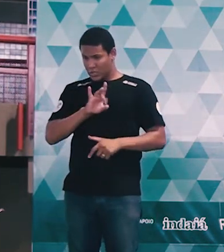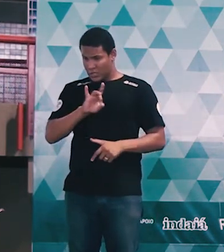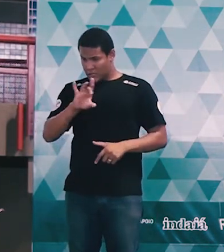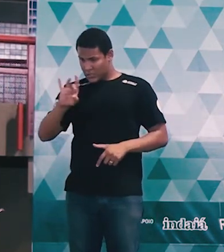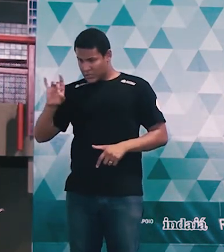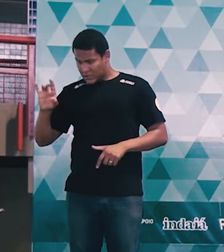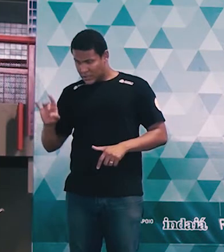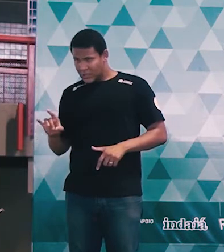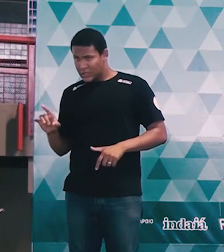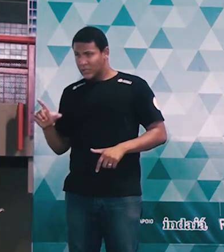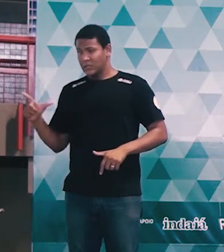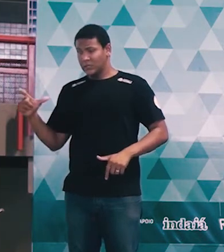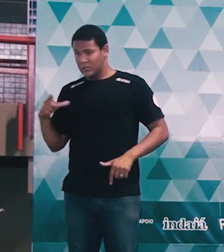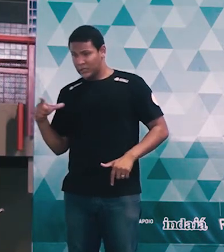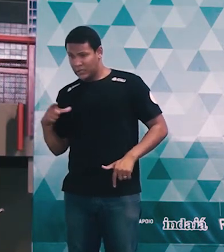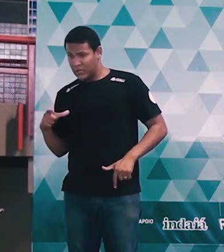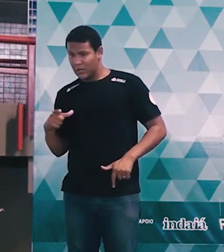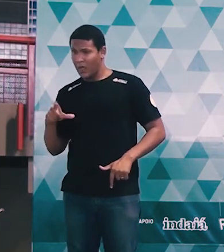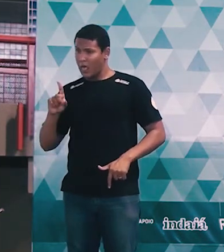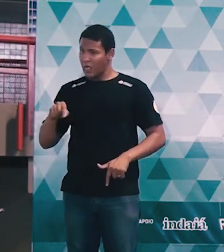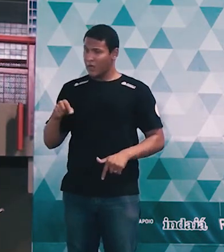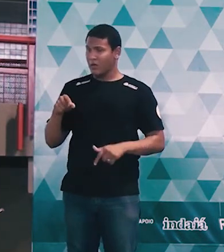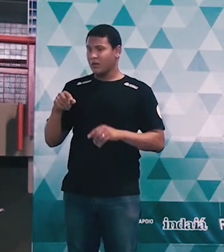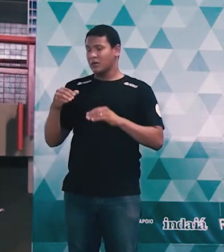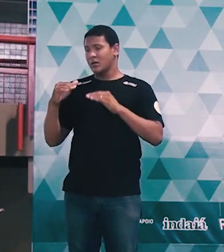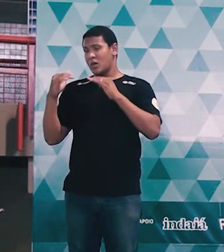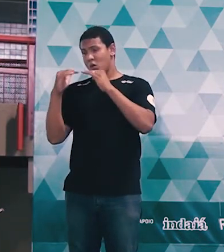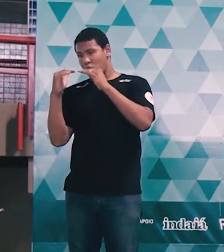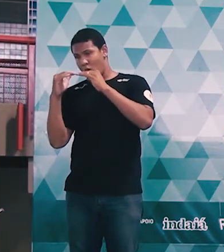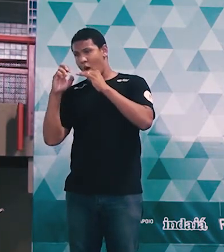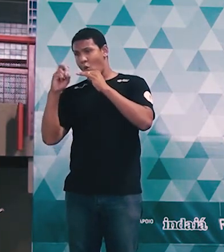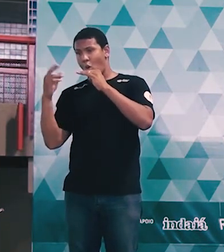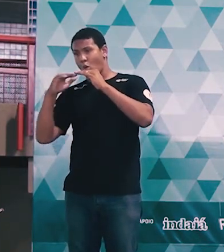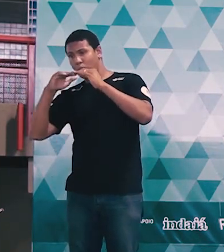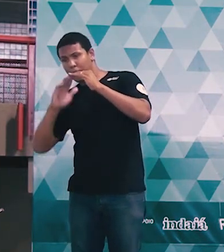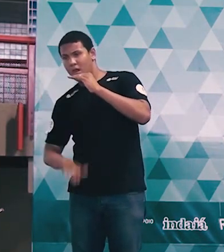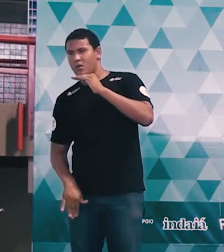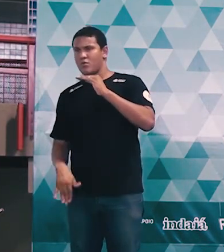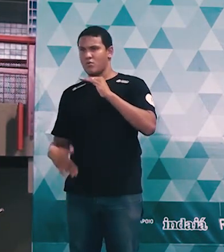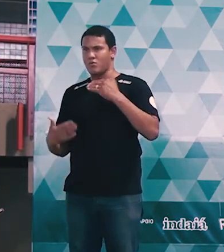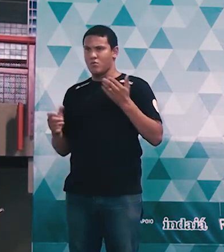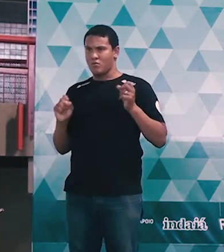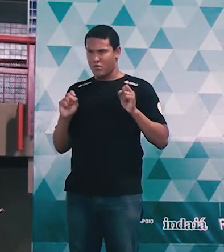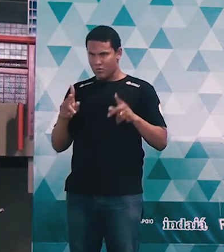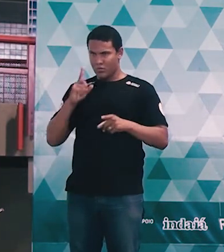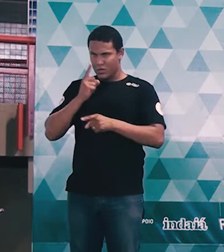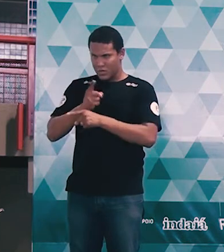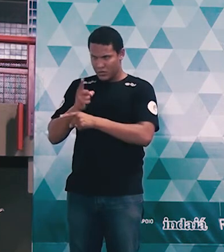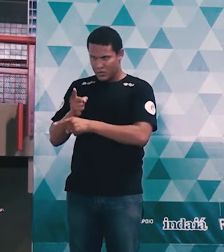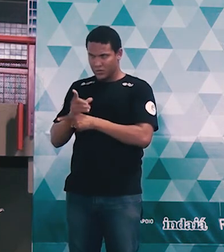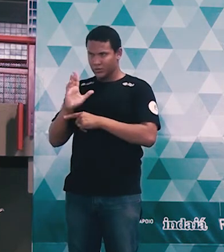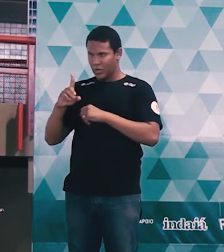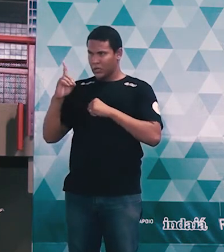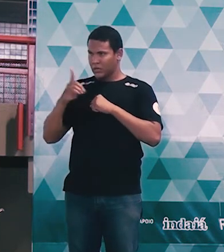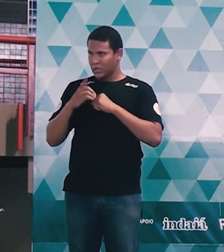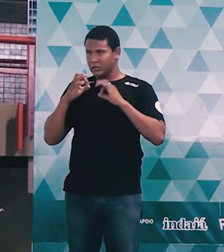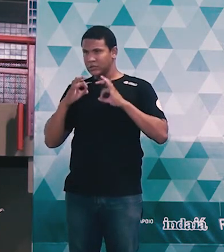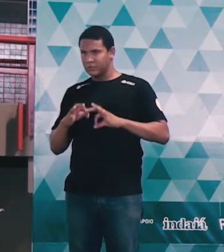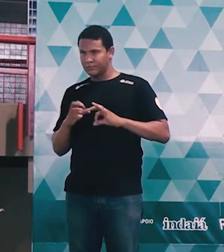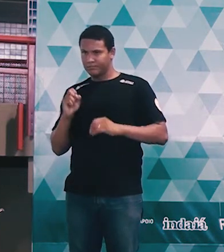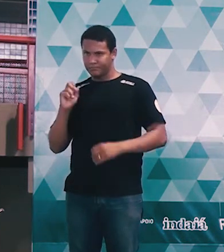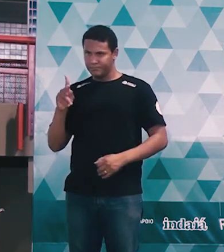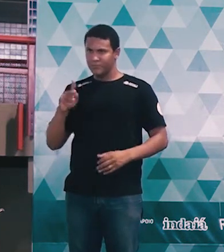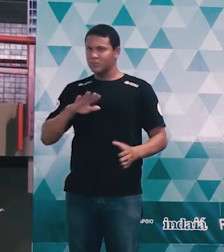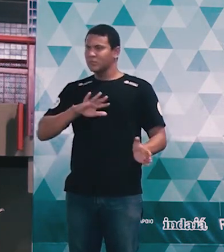de casos for menor ou igual à média dos casos confirmados. A pergunta final da questão é o seguinte: eu quero